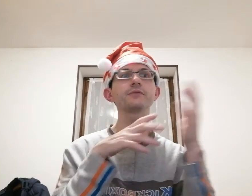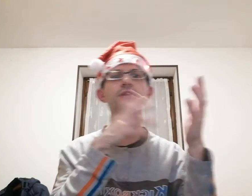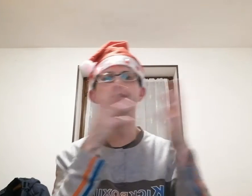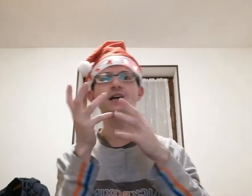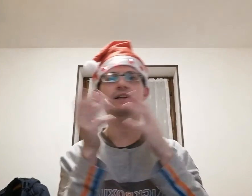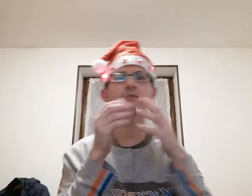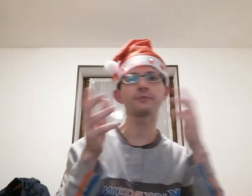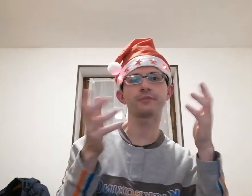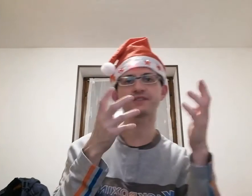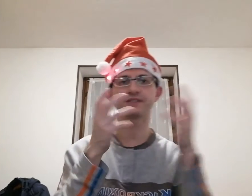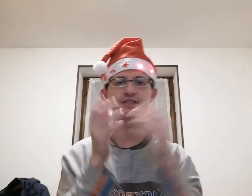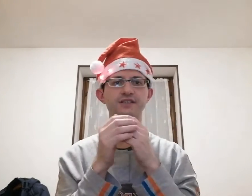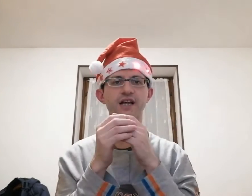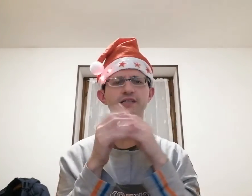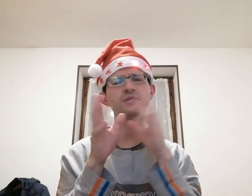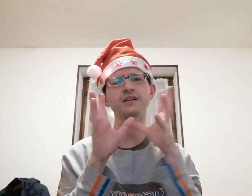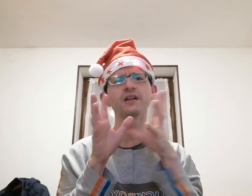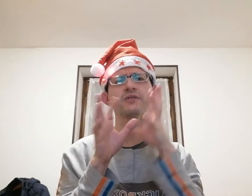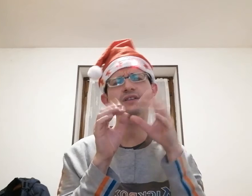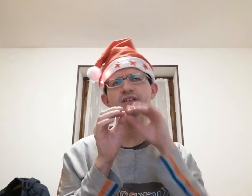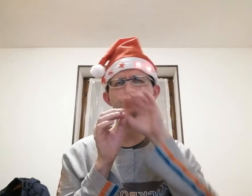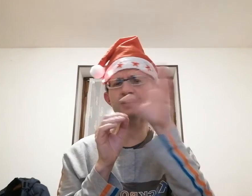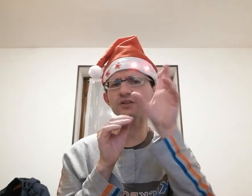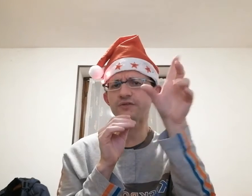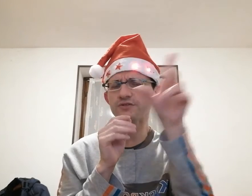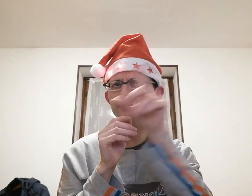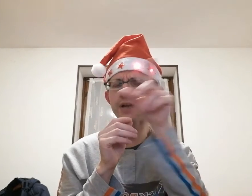figure standard, passettini standard, ma l'interessante